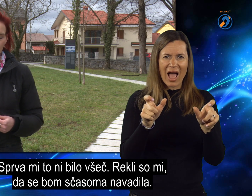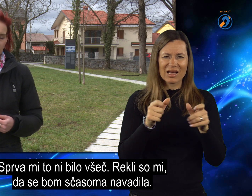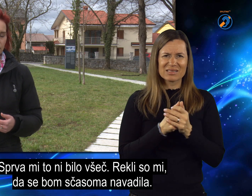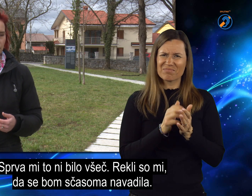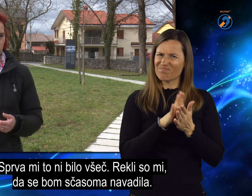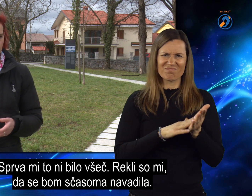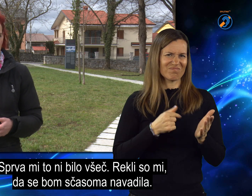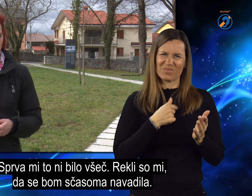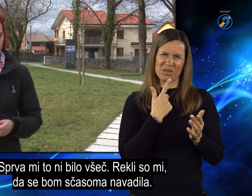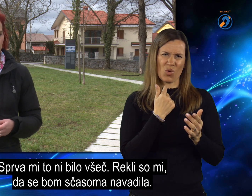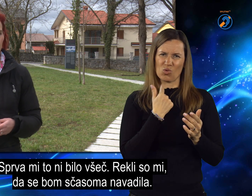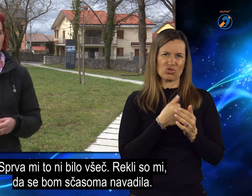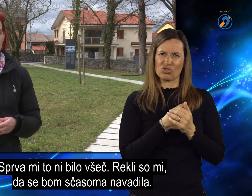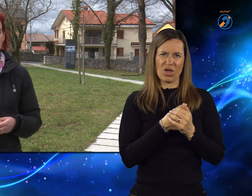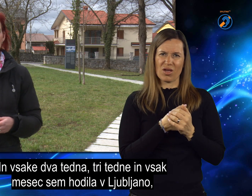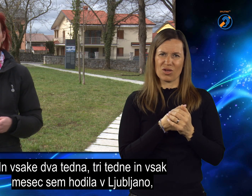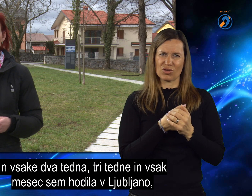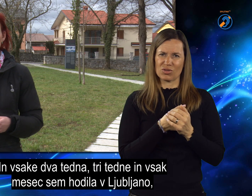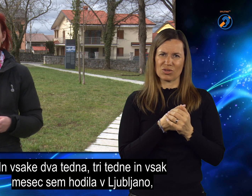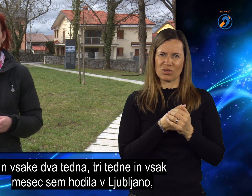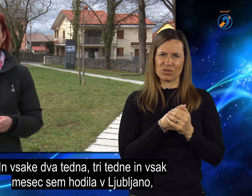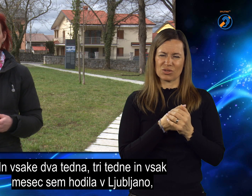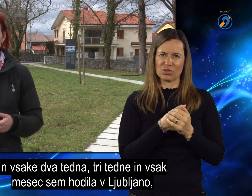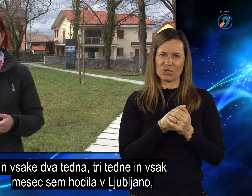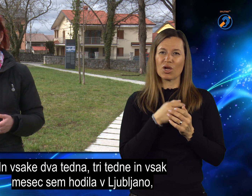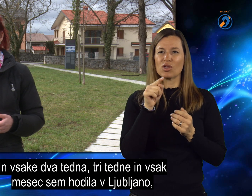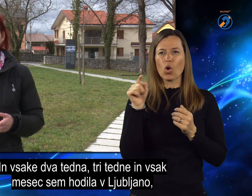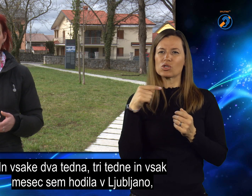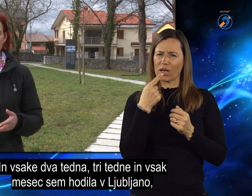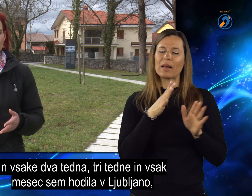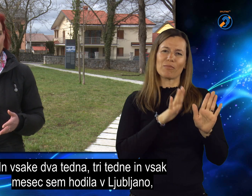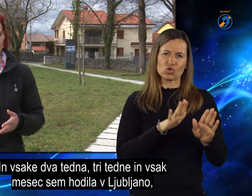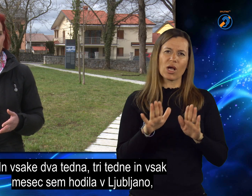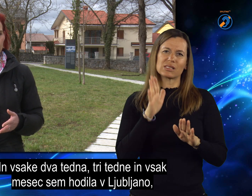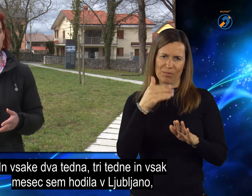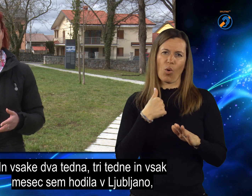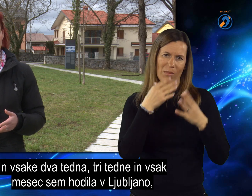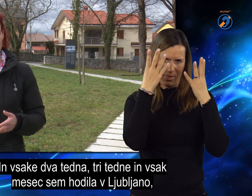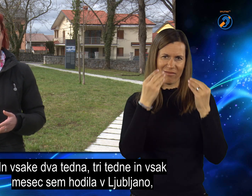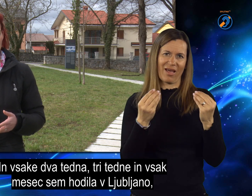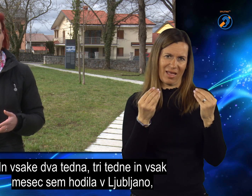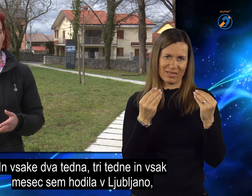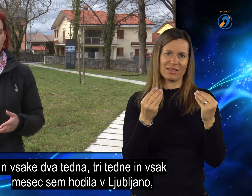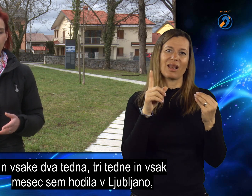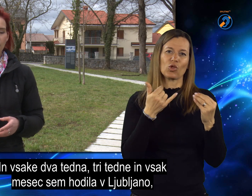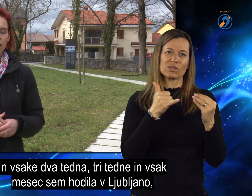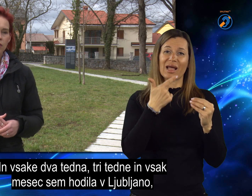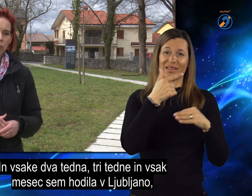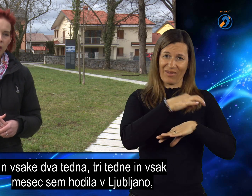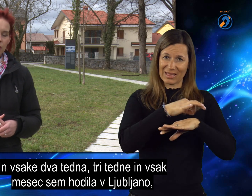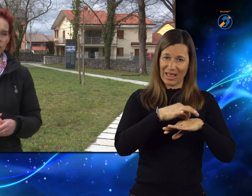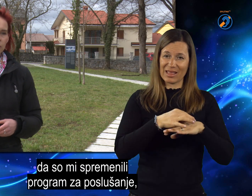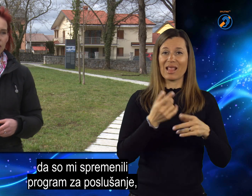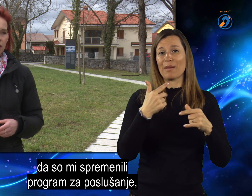Sem mi rekla, da s časom se bom navadila in vsake 2 tedna, na 3 tedne in vsak mesec sem hodila